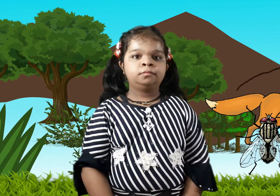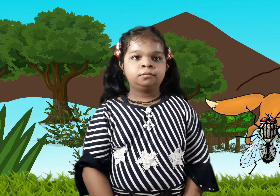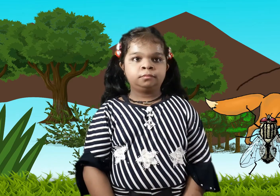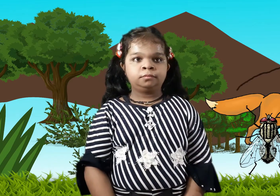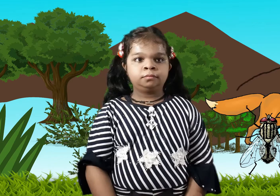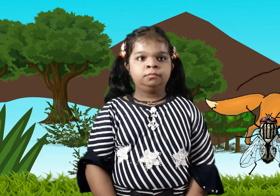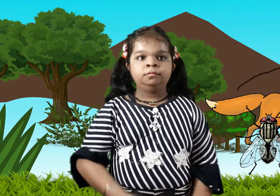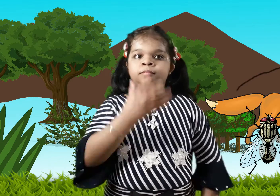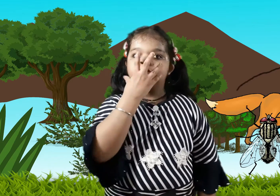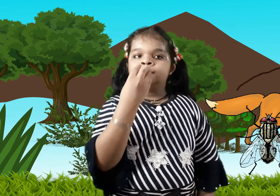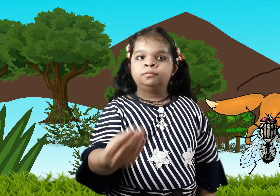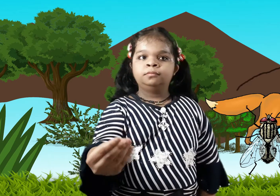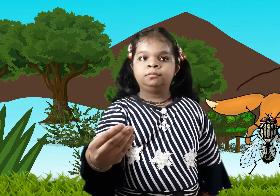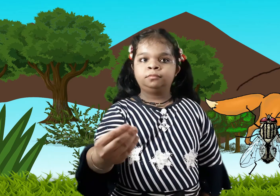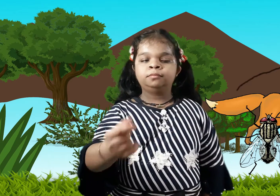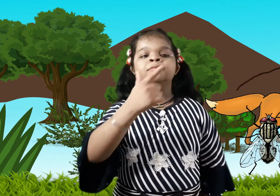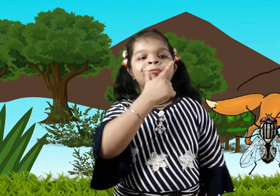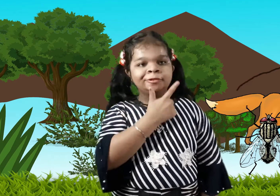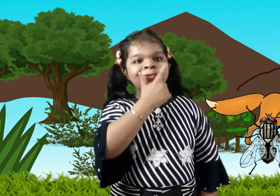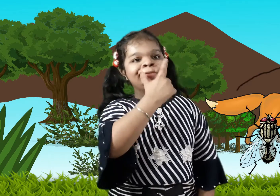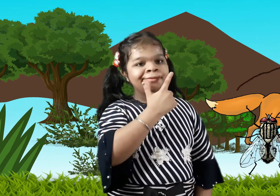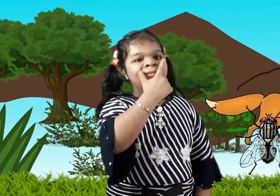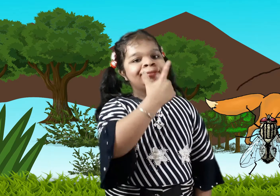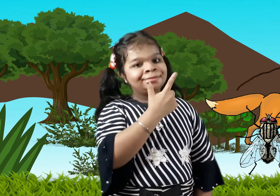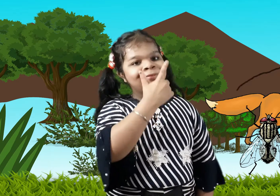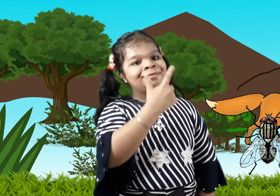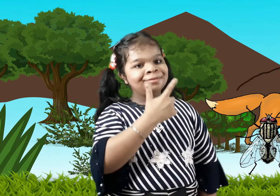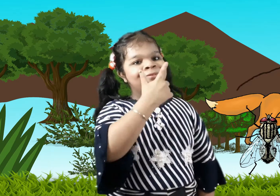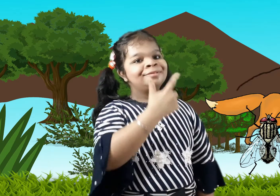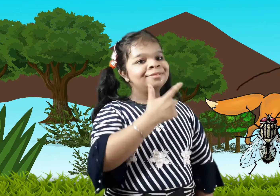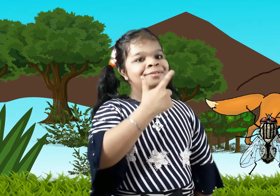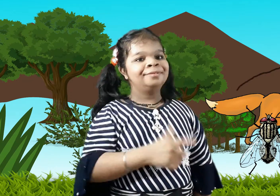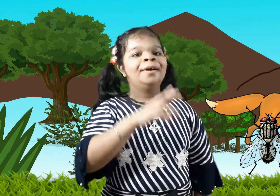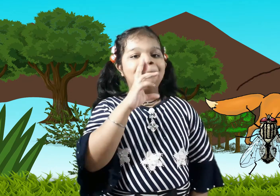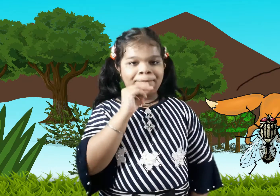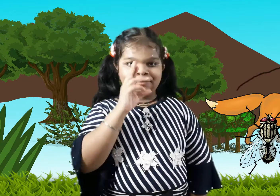लोमड़ी ने धीरे से मुस्कुराया और प्रणाम किया